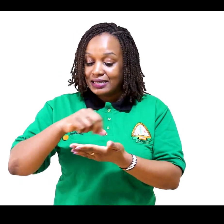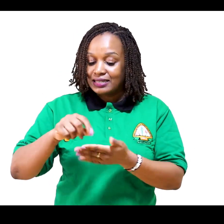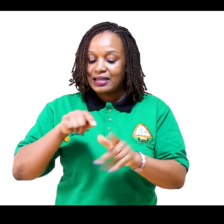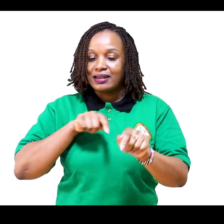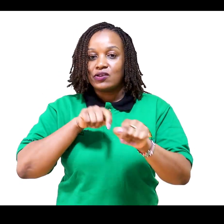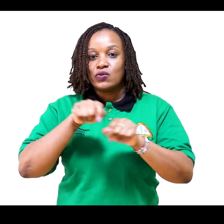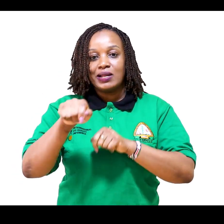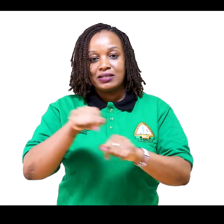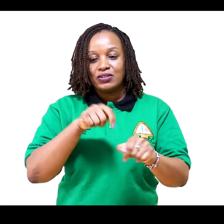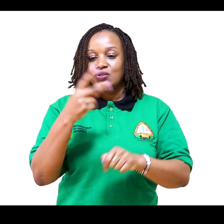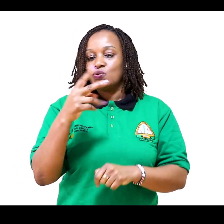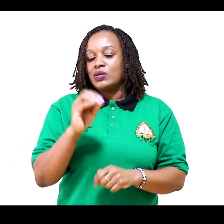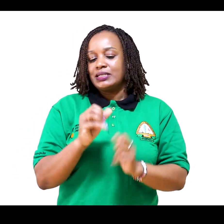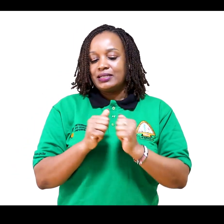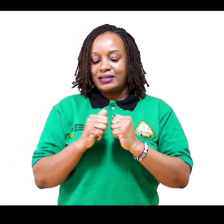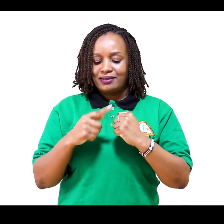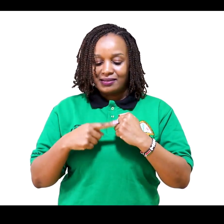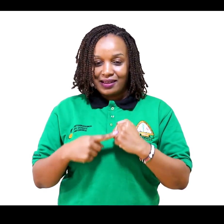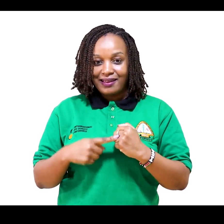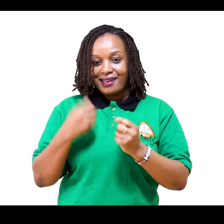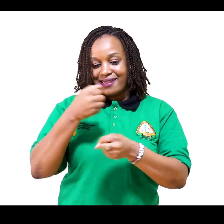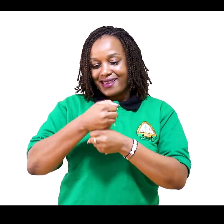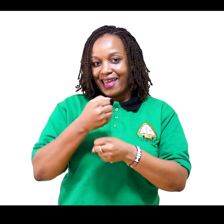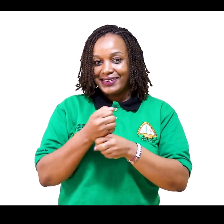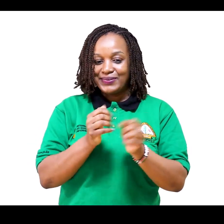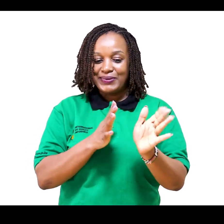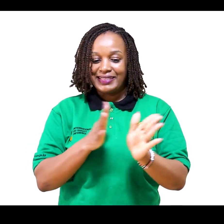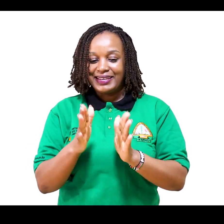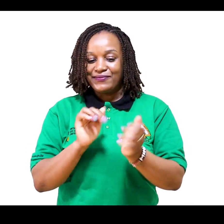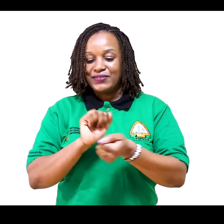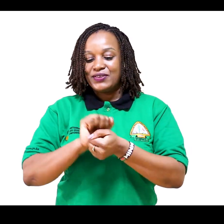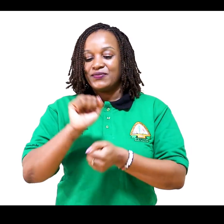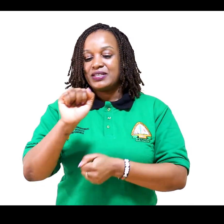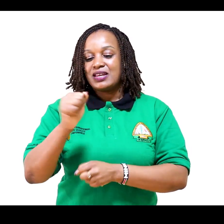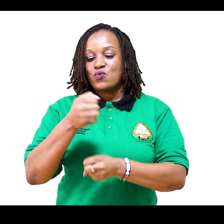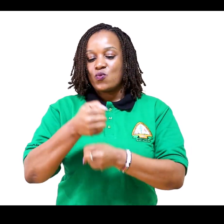2016 na hufanyika ndani ya siku 15 za kazi.